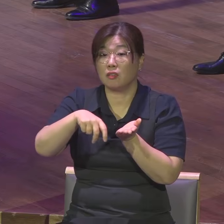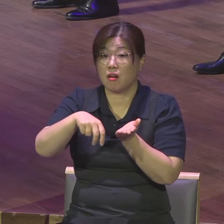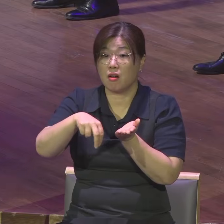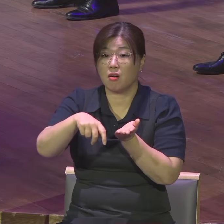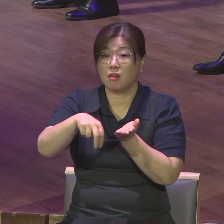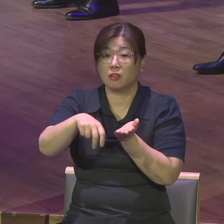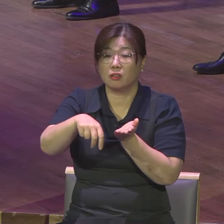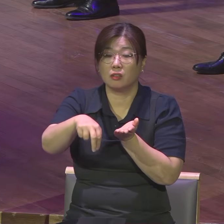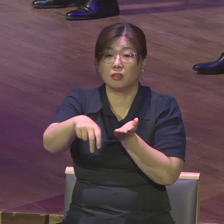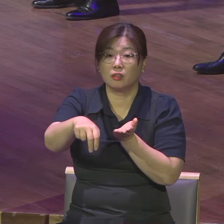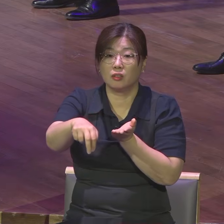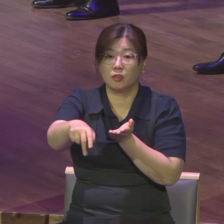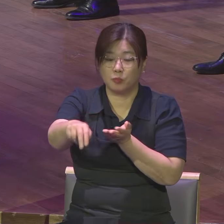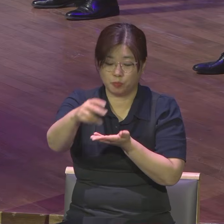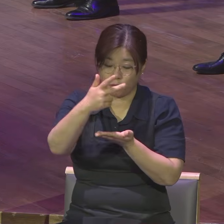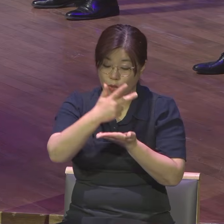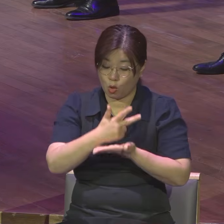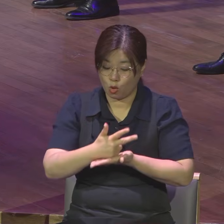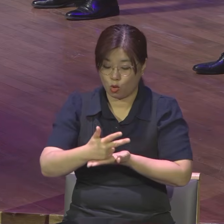나아가리라.